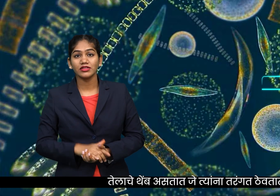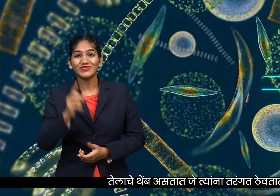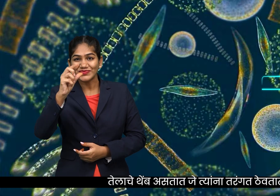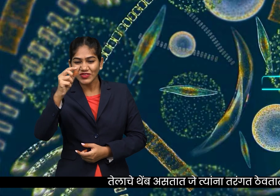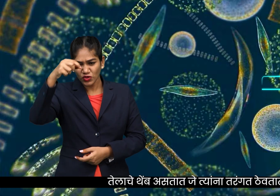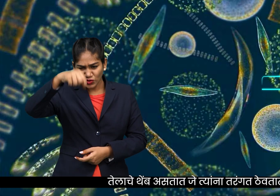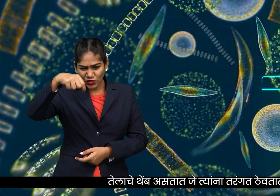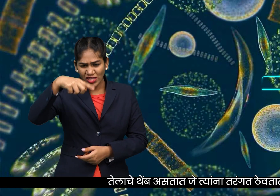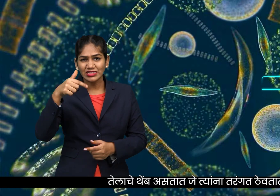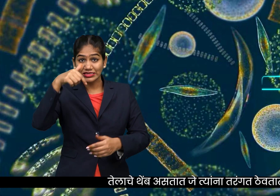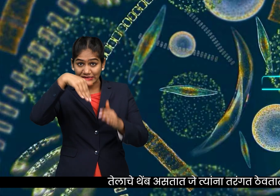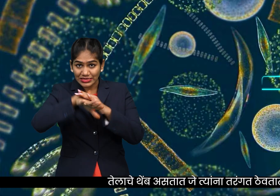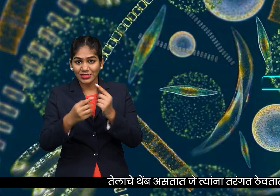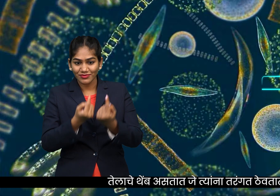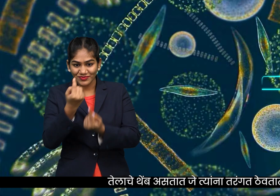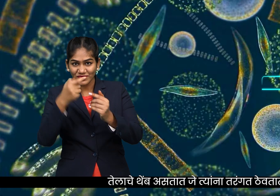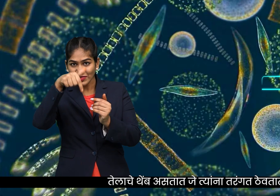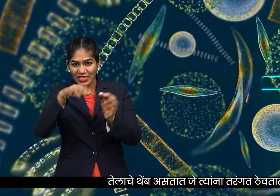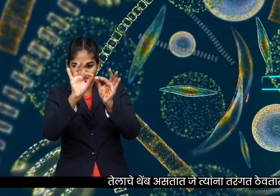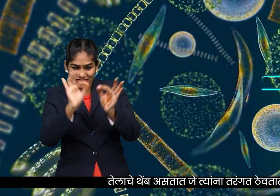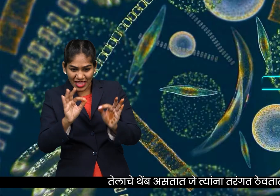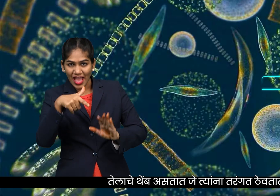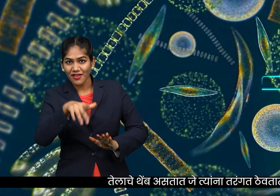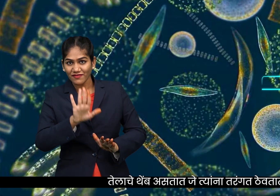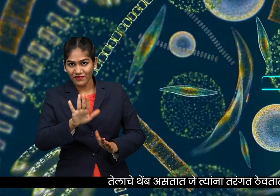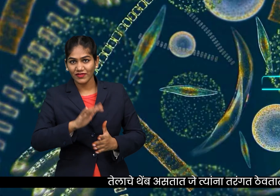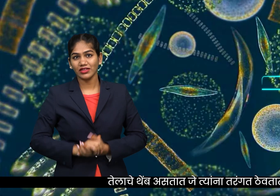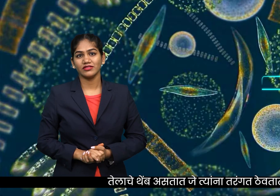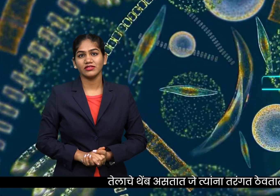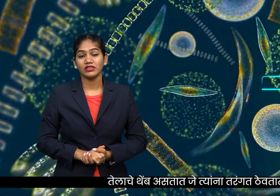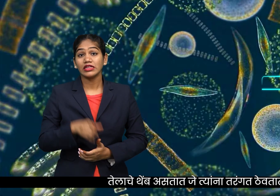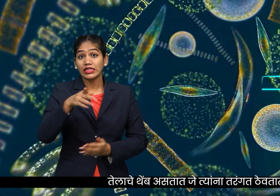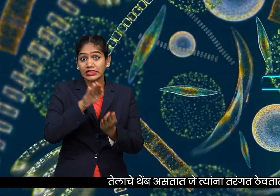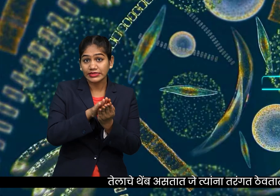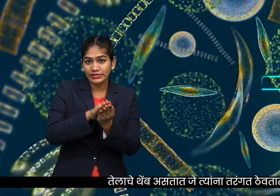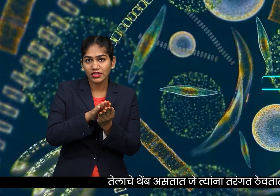तेलाचे थेंब असतात जे त्यांना तरंगत ठेवतात.